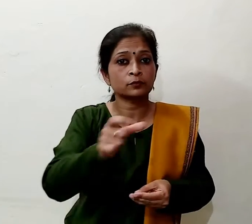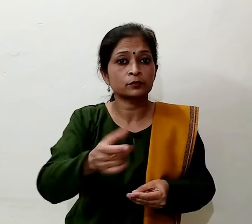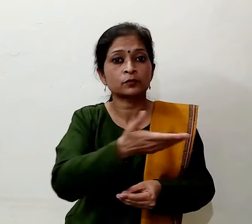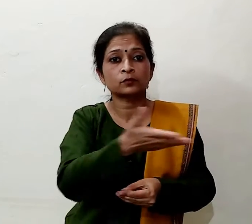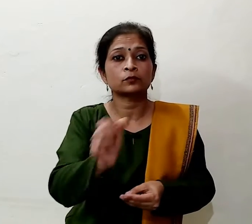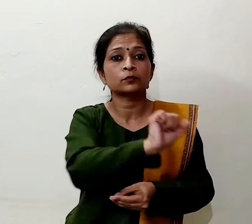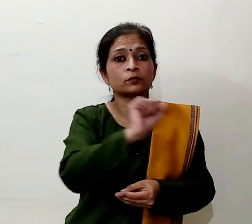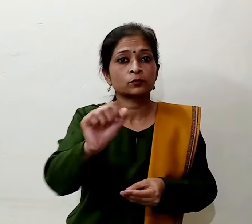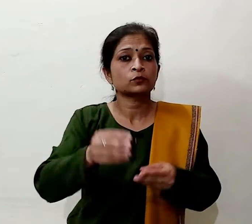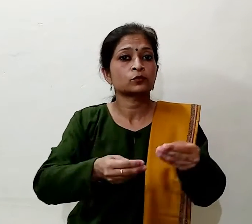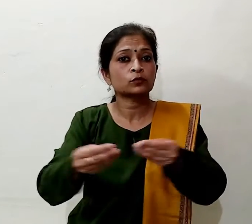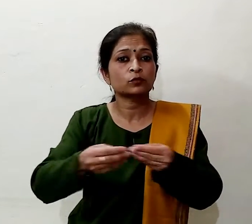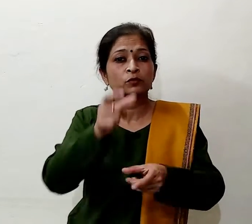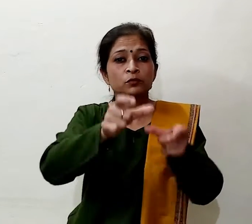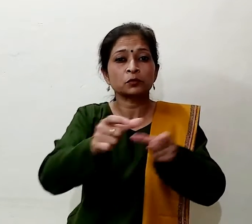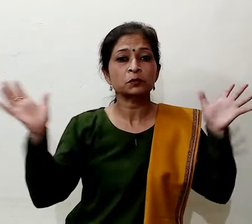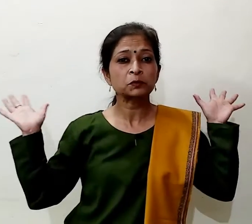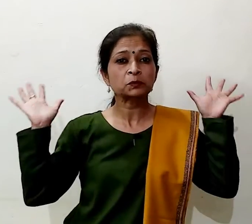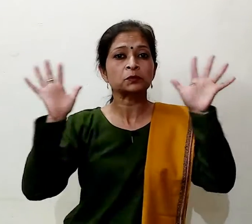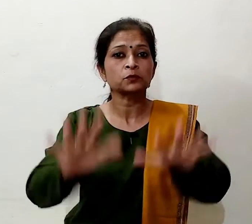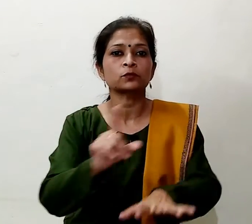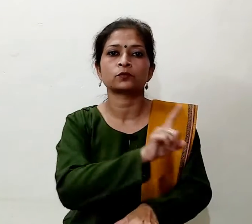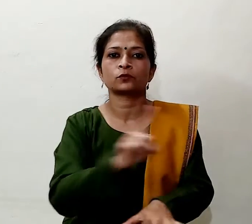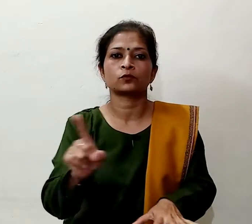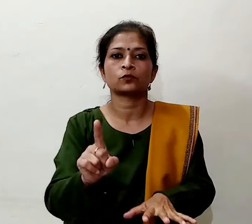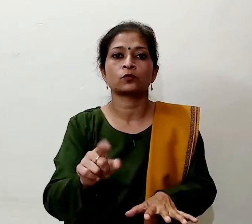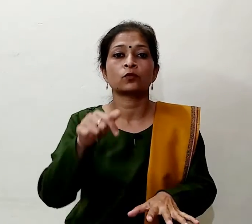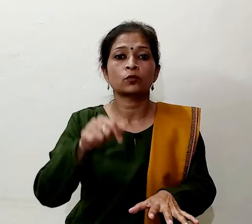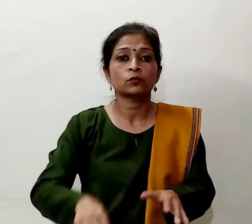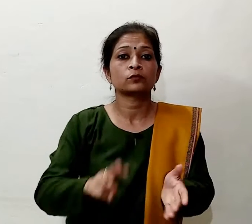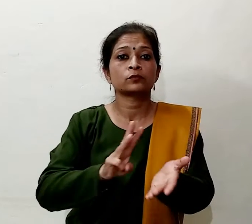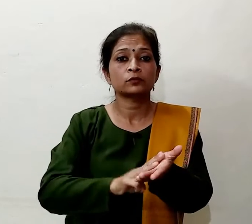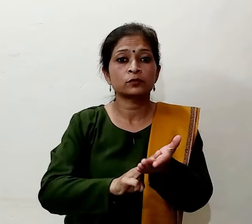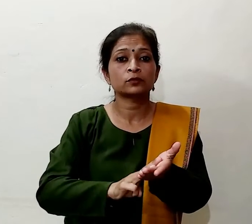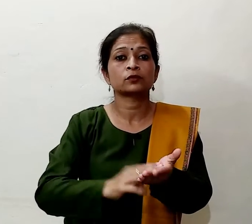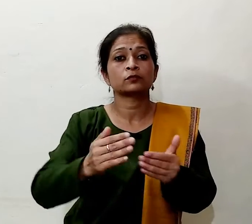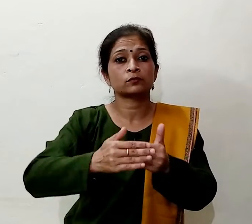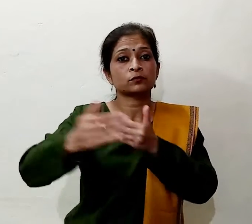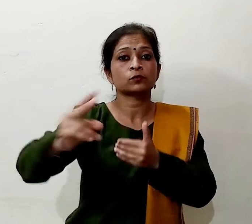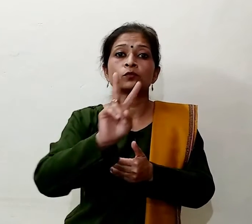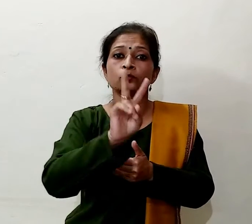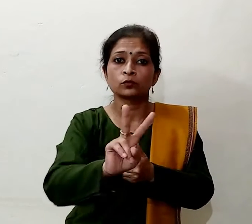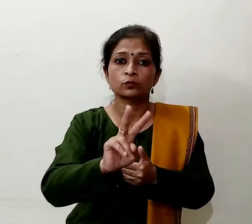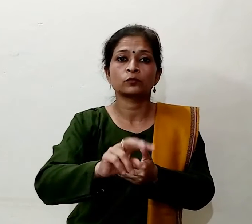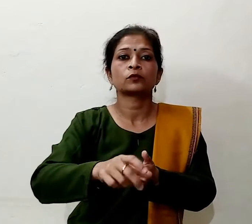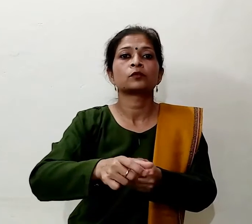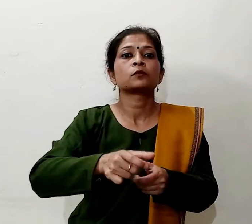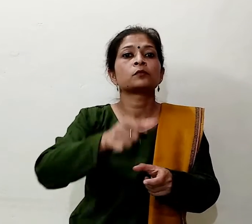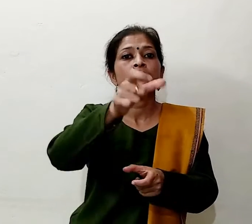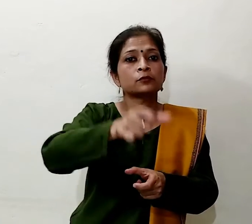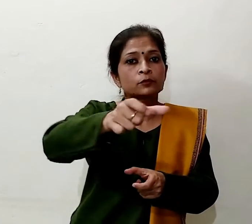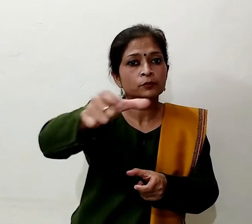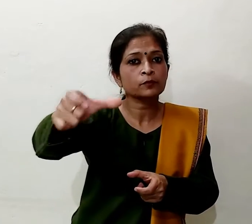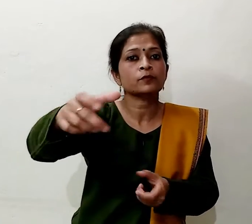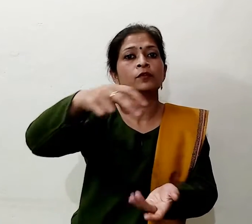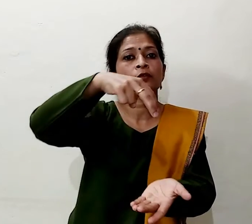दुकान पर धीर इखठा ना होने दे और कम से कम दो मीटर की दूरी पर प्रतियक व्यक्ति को खड़ा करते हुए